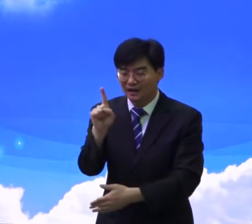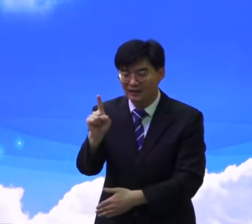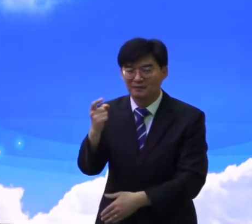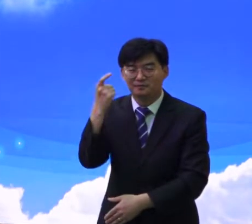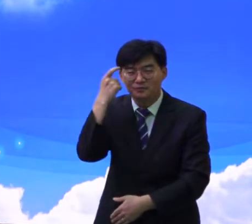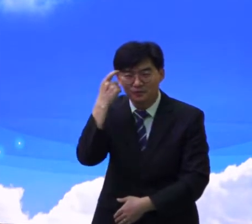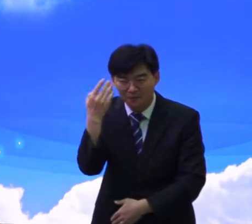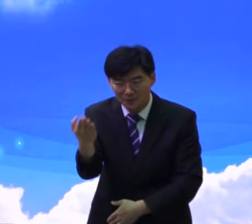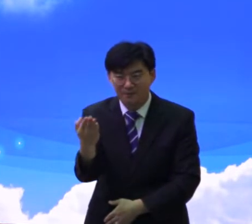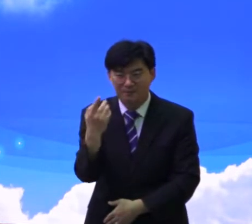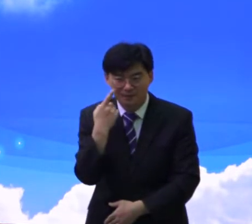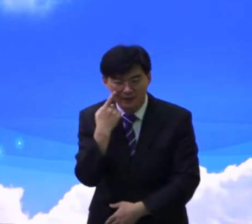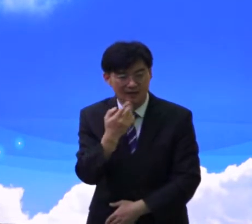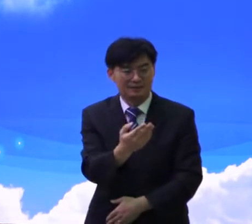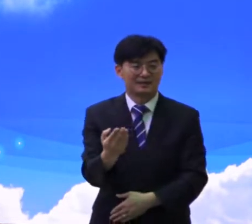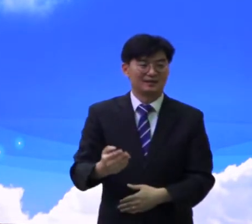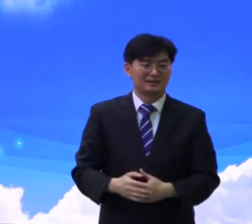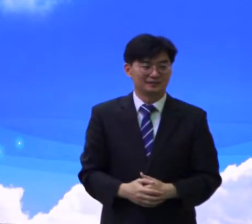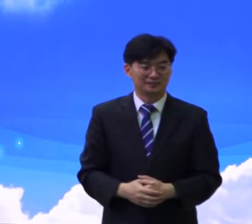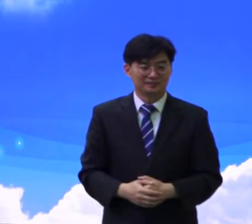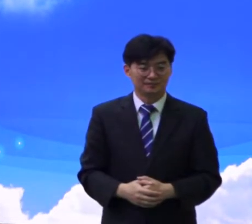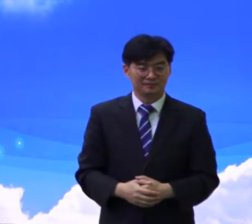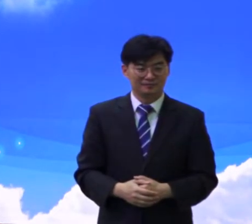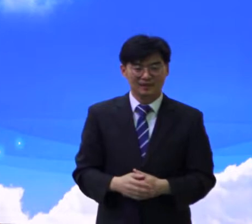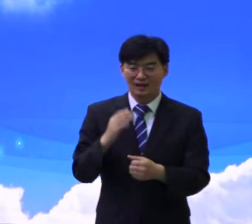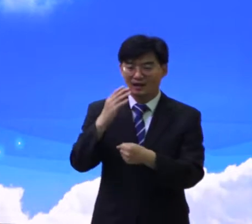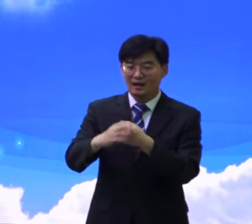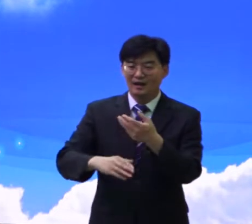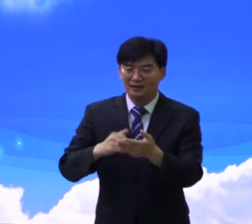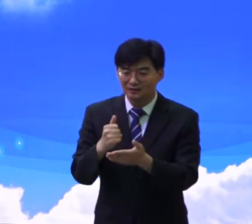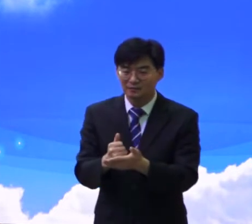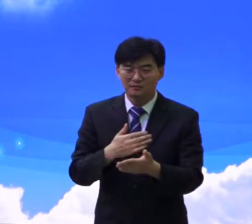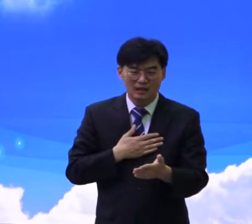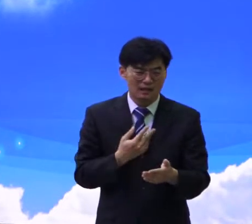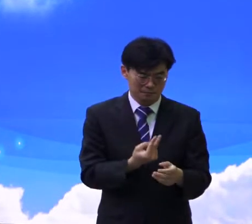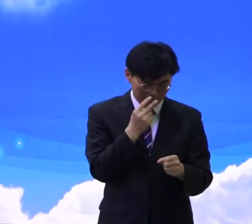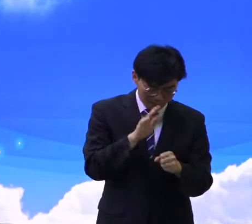여러분도 하나님이 주시는 힘을 얻어서 달려갈 수 있게 되기를 간절히 소망합니다.